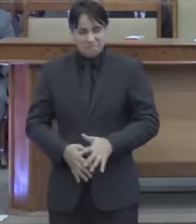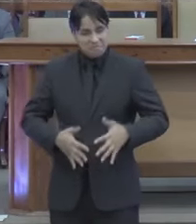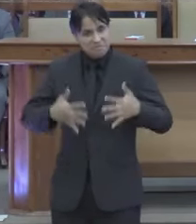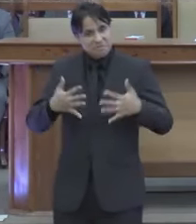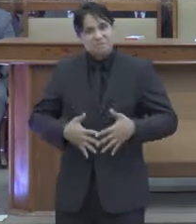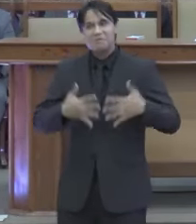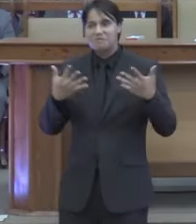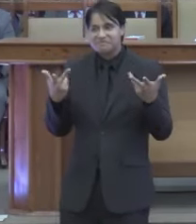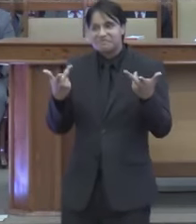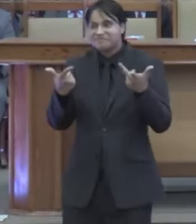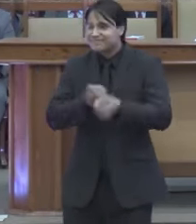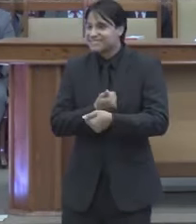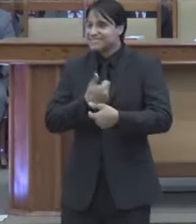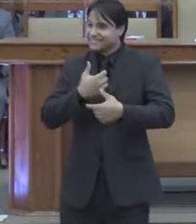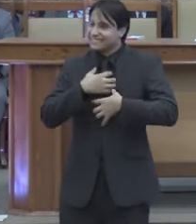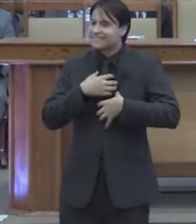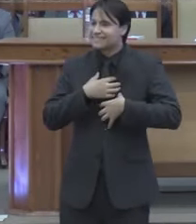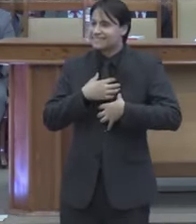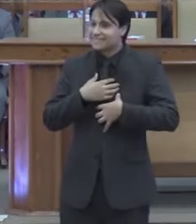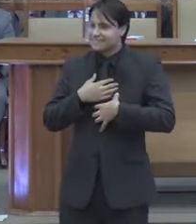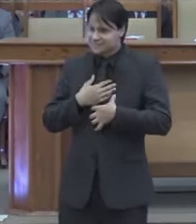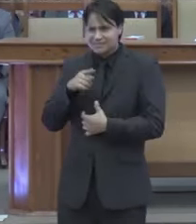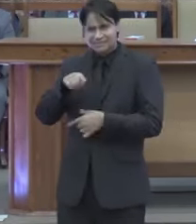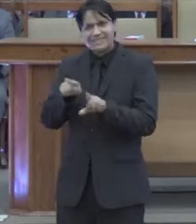Quem ainda aqui se maravilha com Jesus?